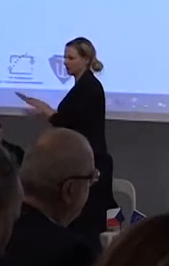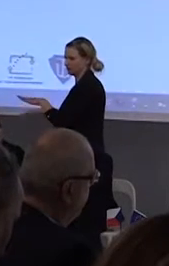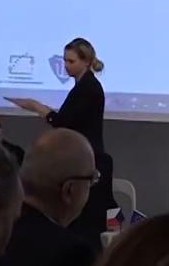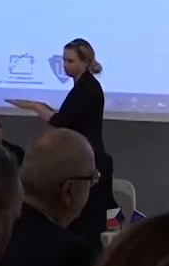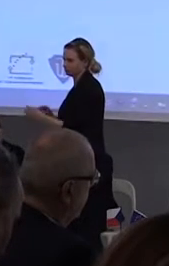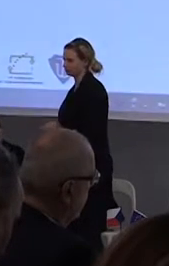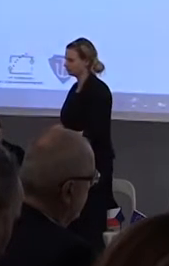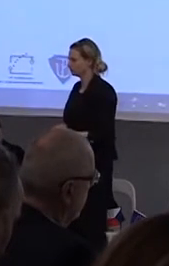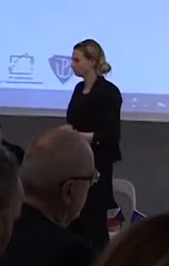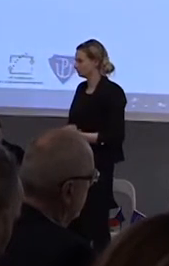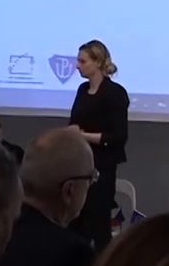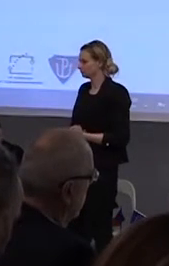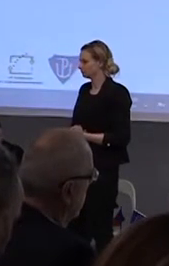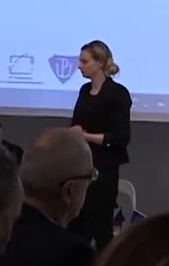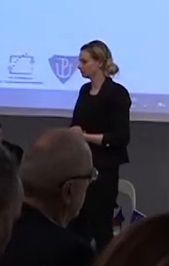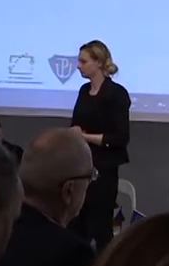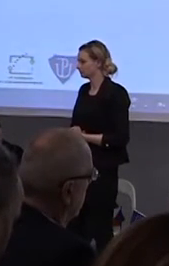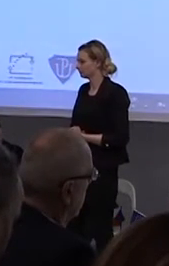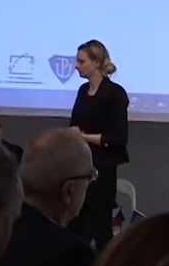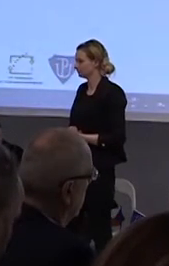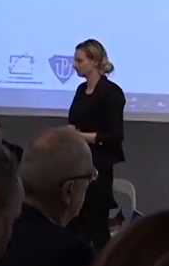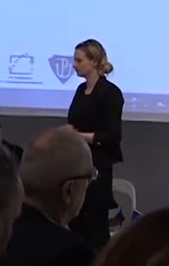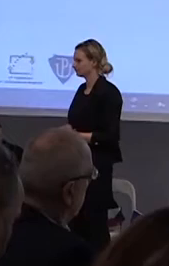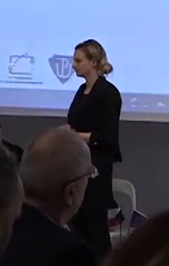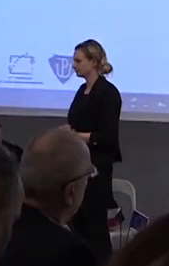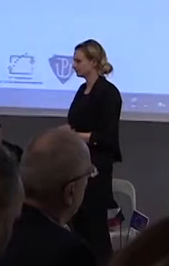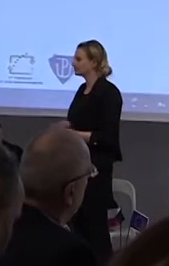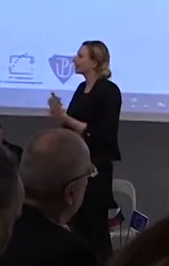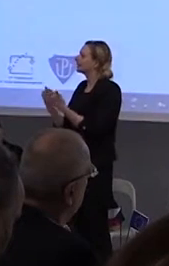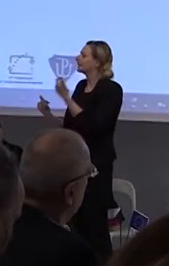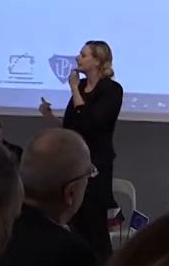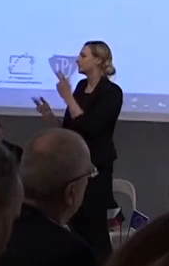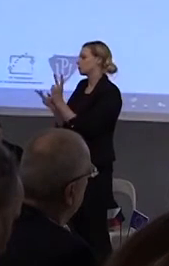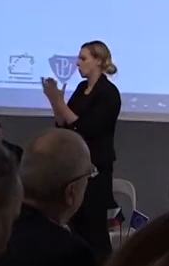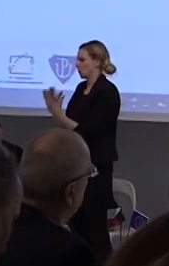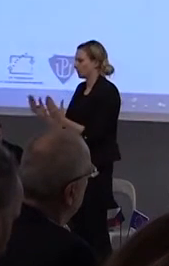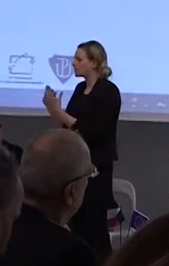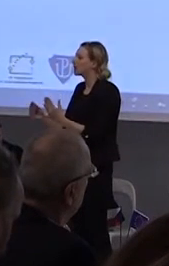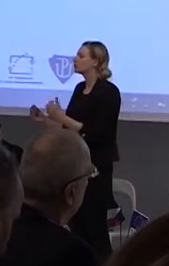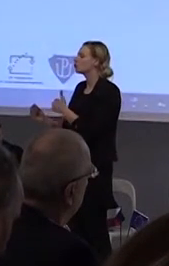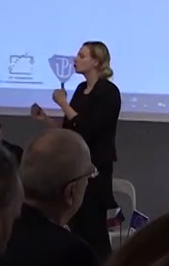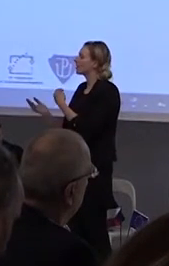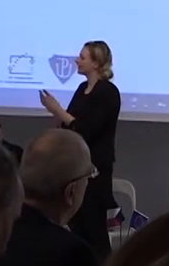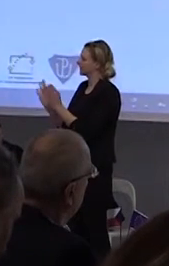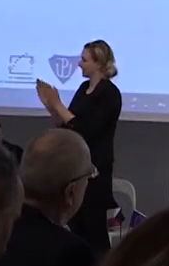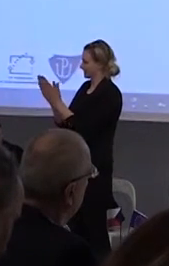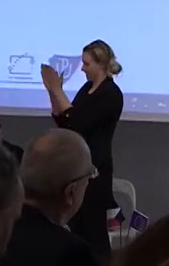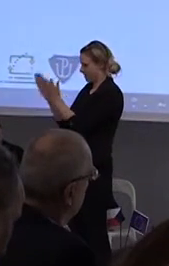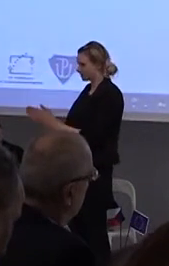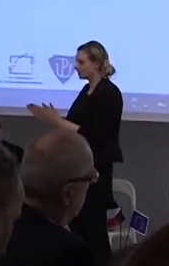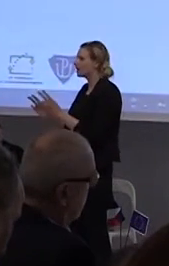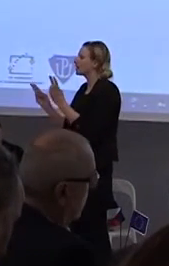pár slov o původu speciálních škol a jaká je jejich pozice a jaká je jejich historie v stávajícím